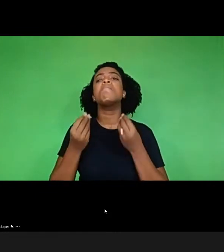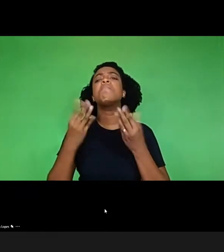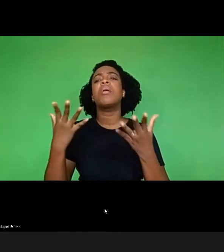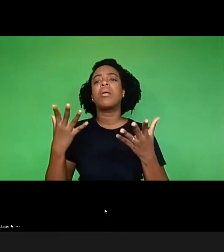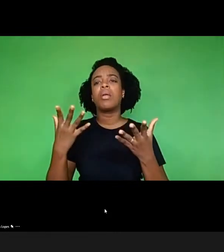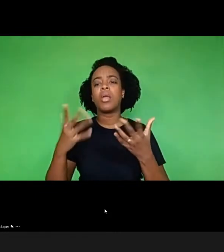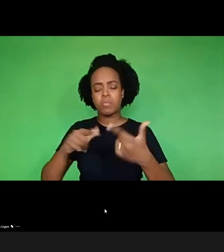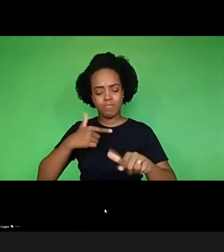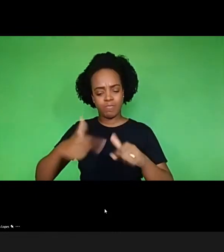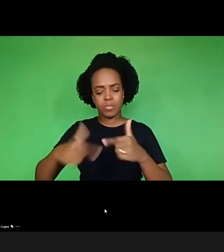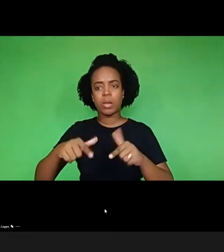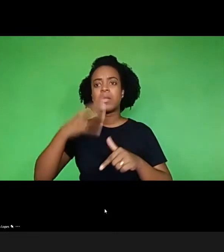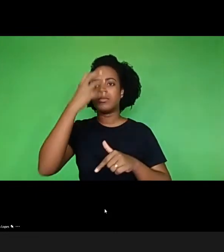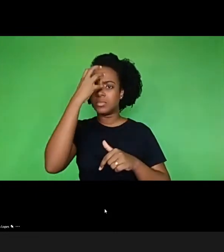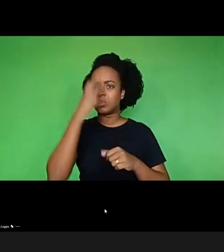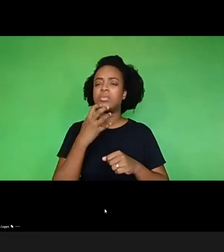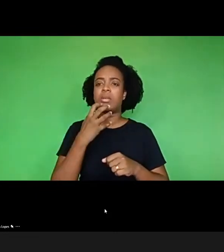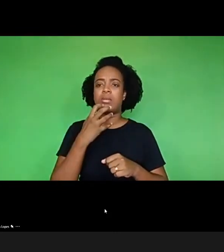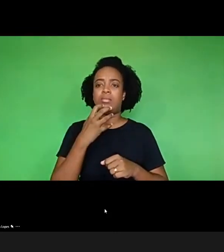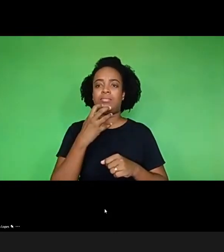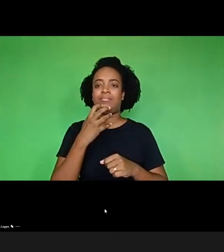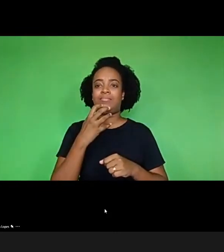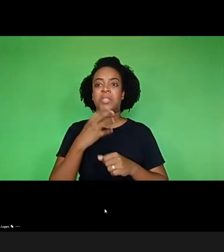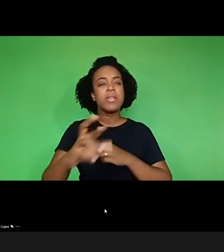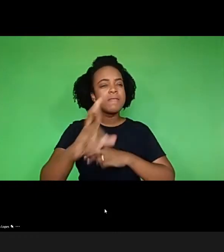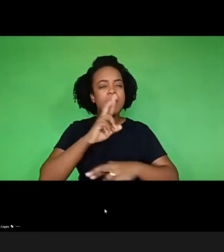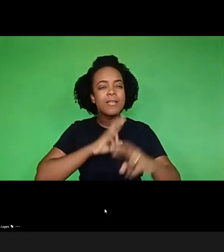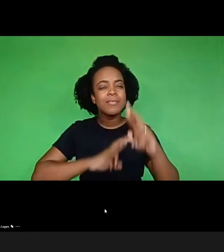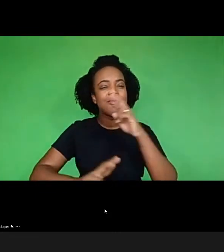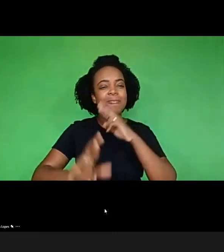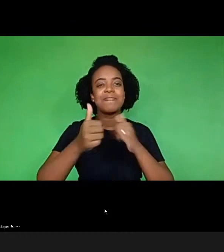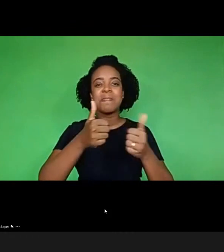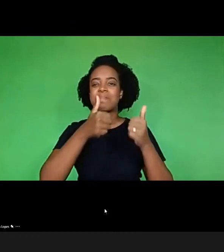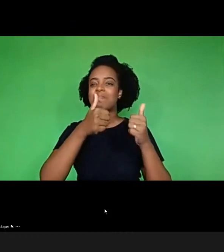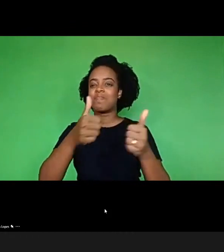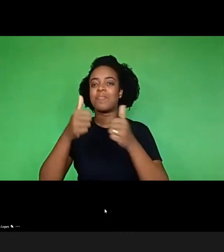que viesse a dar os resultados necessários, e